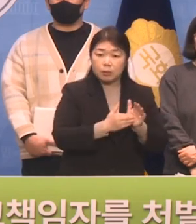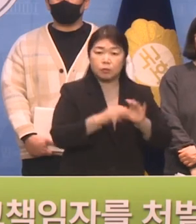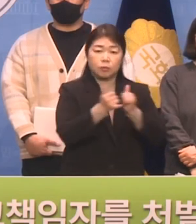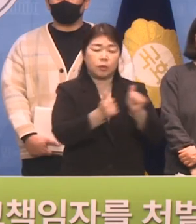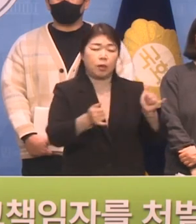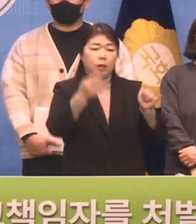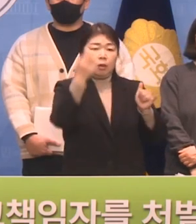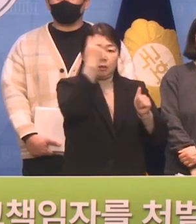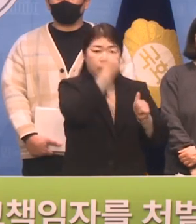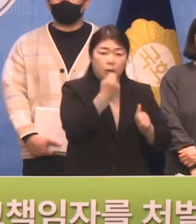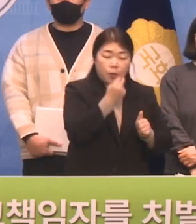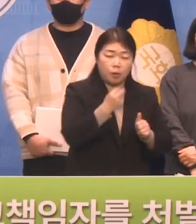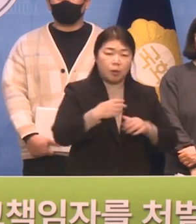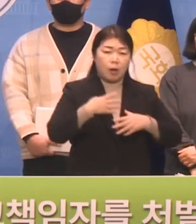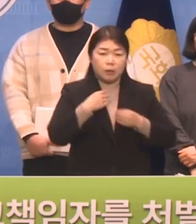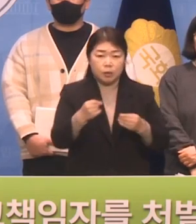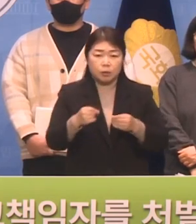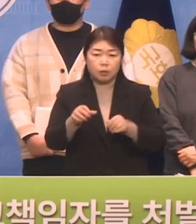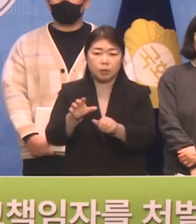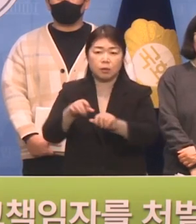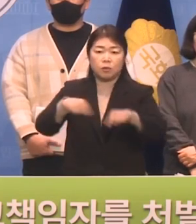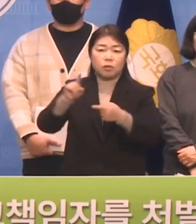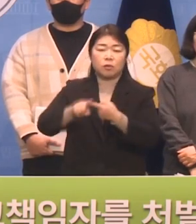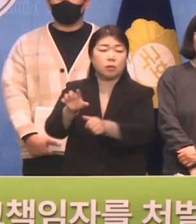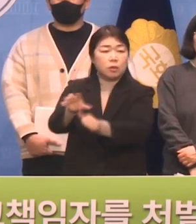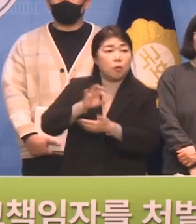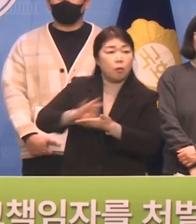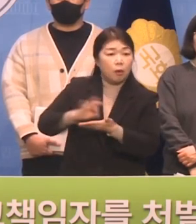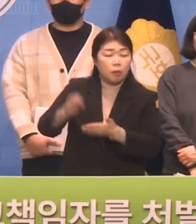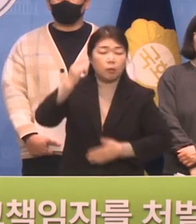안전을 정쟁으로 일삼고 계실 것입니까?